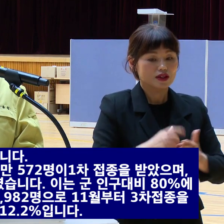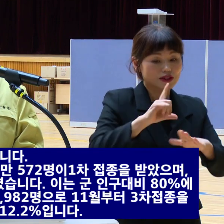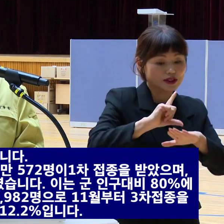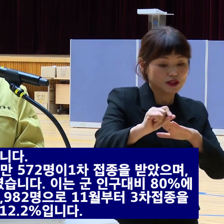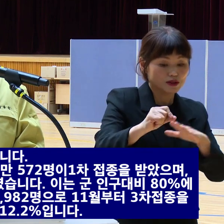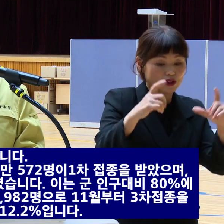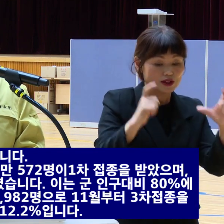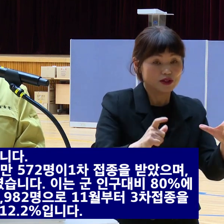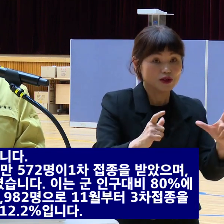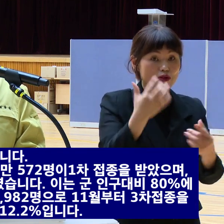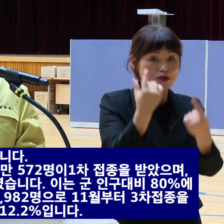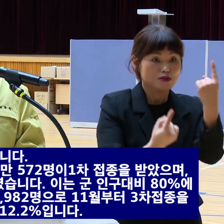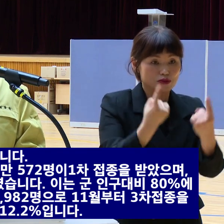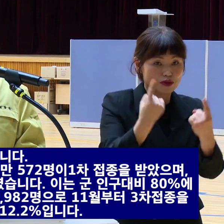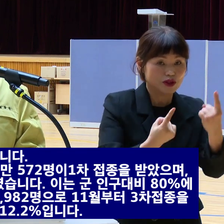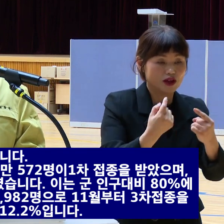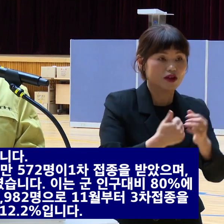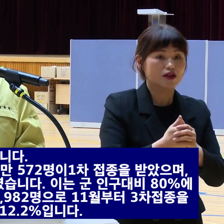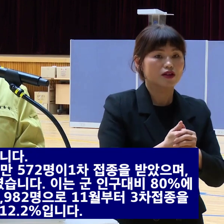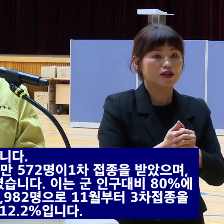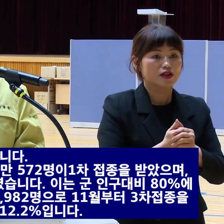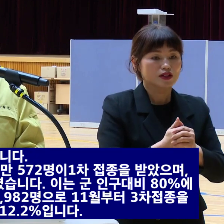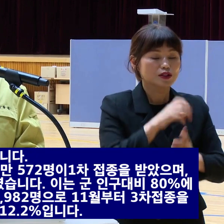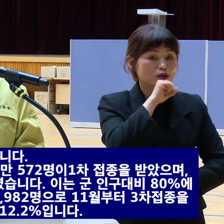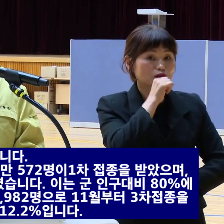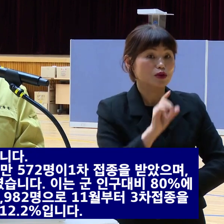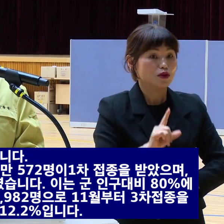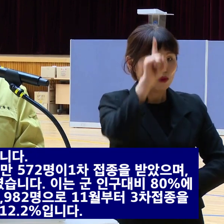수치이며 3차 부스터 접종은